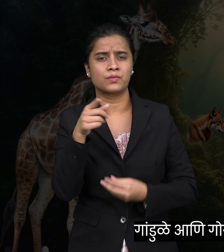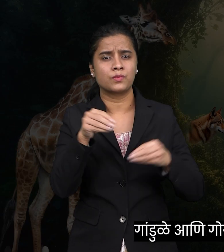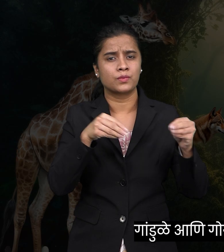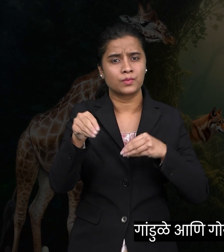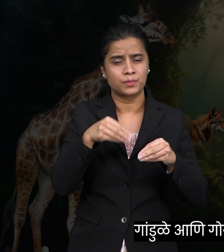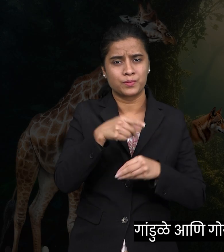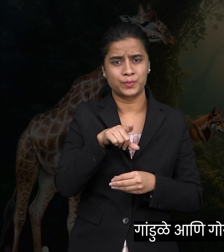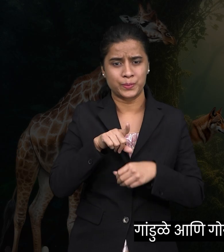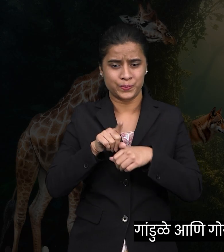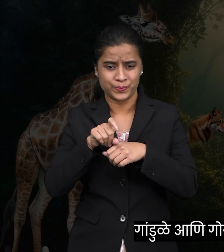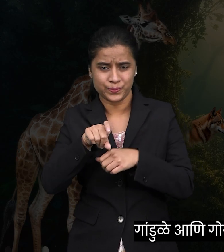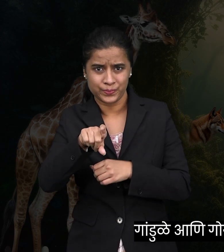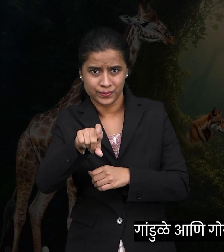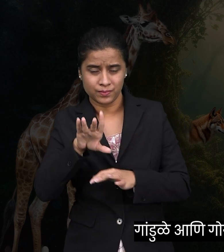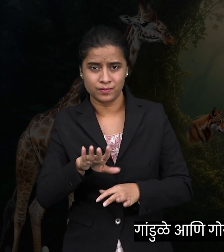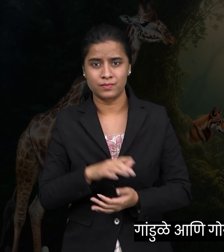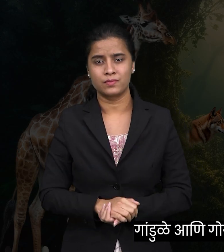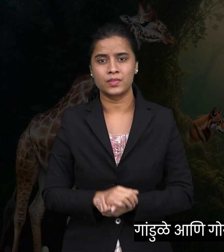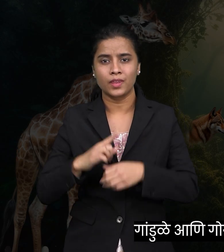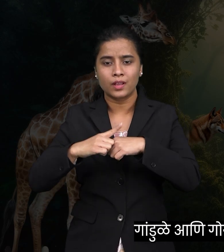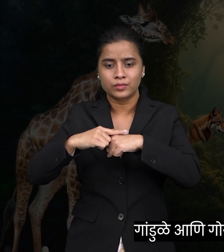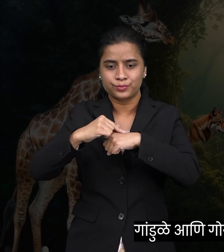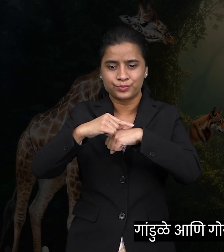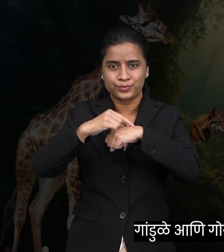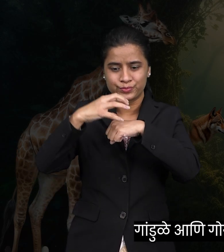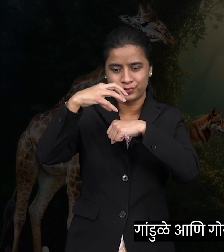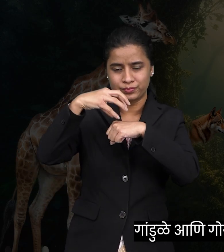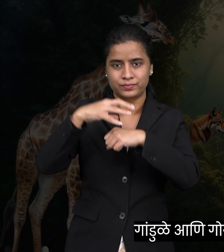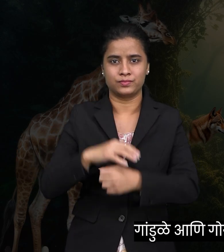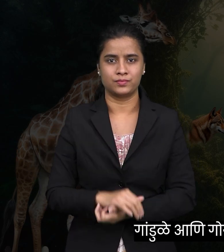गांडुळे आणि गोगलगायींची हालचाल समजून घ्या.